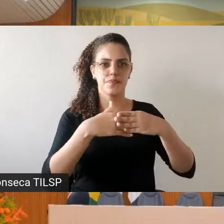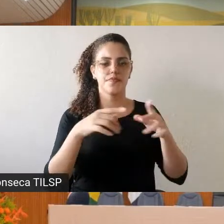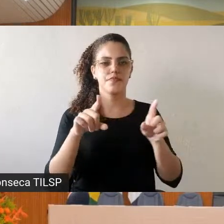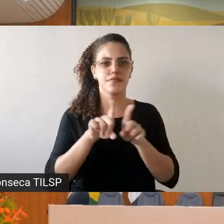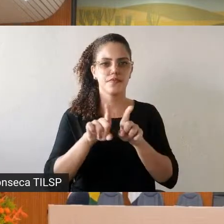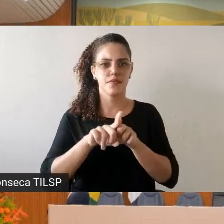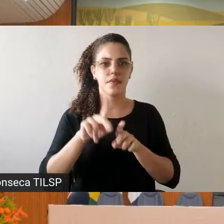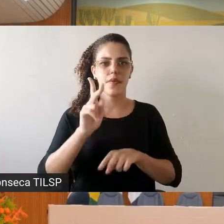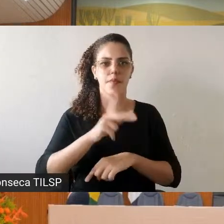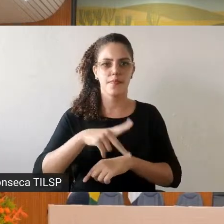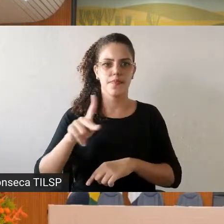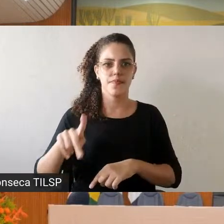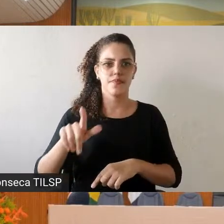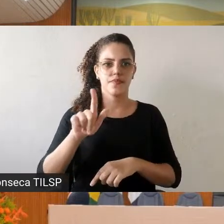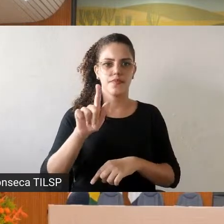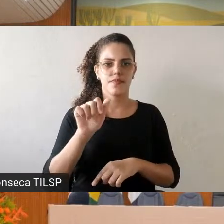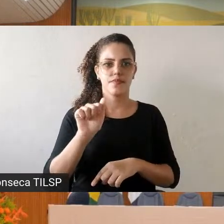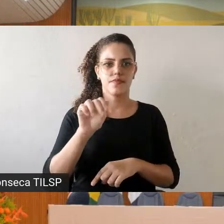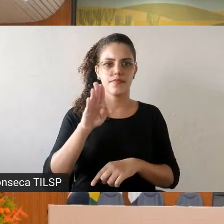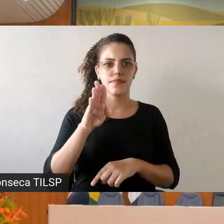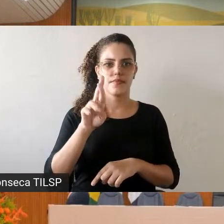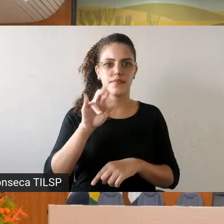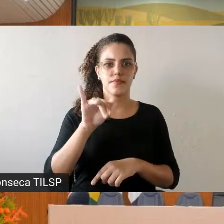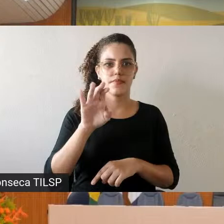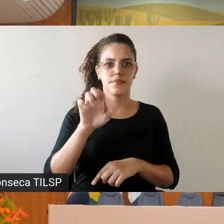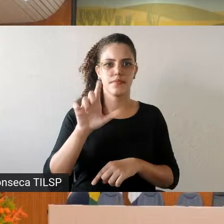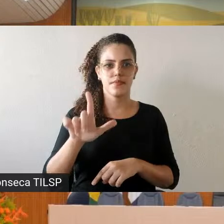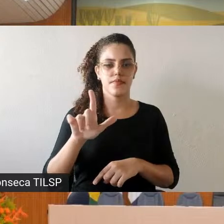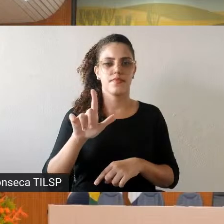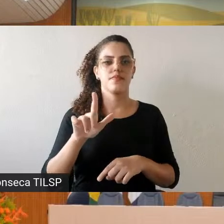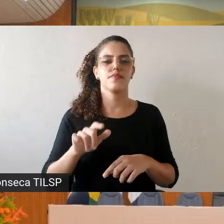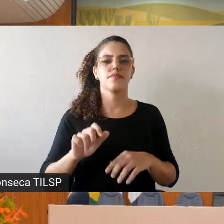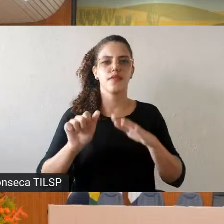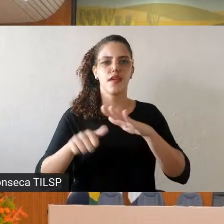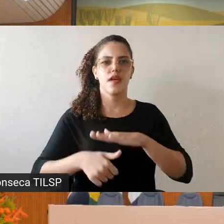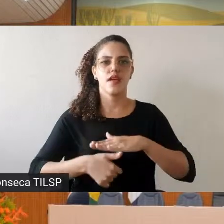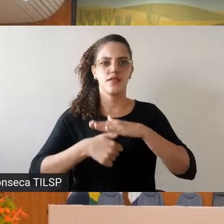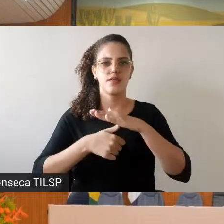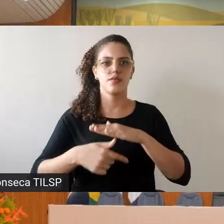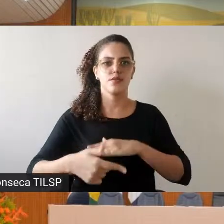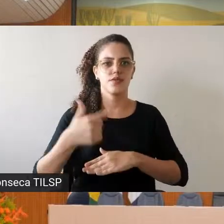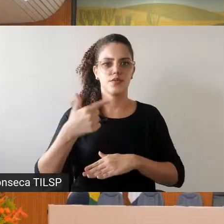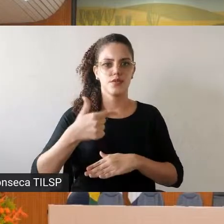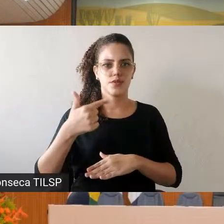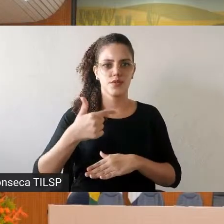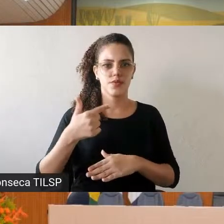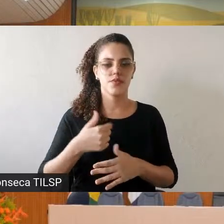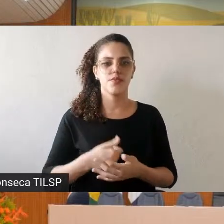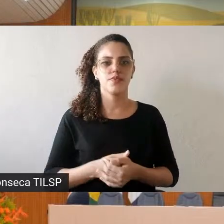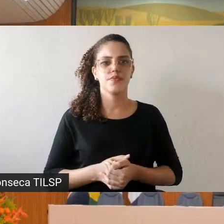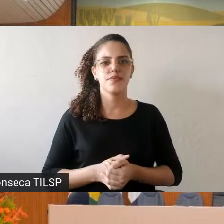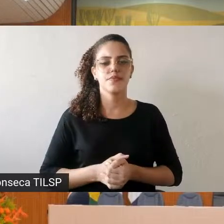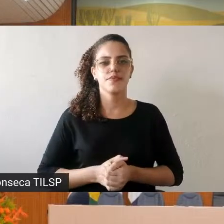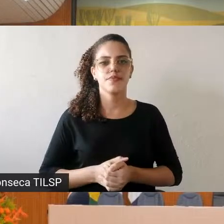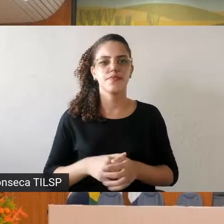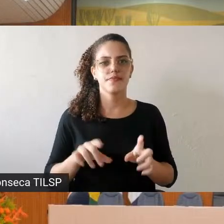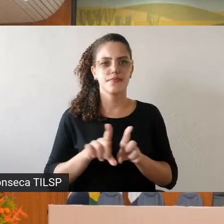Rivas, nosso vice-reitor. Em nome do professor Gabriel, quero